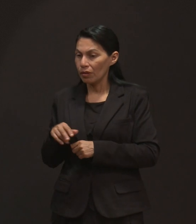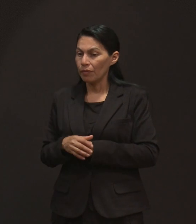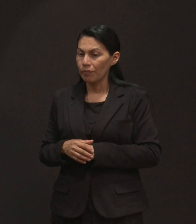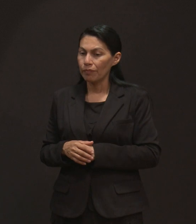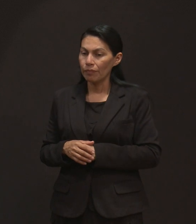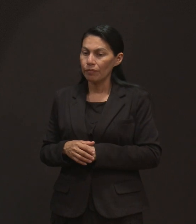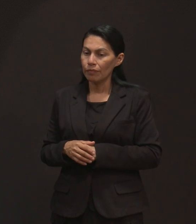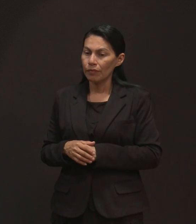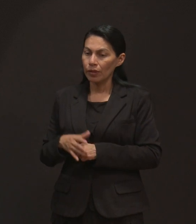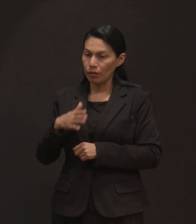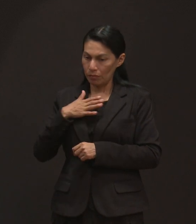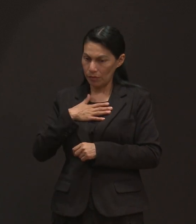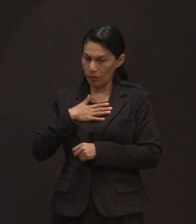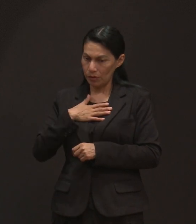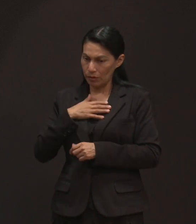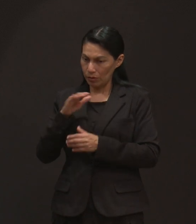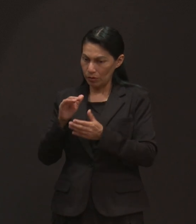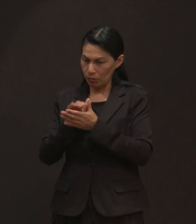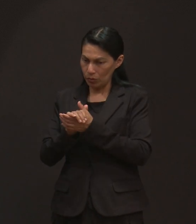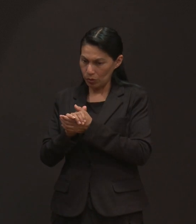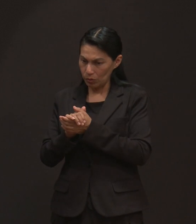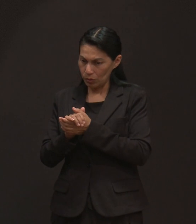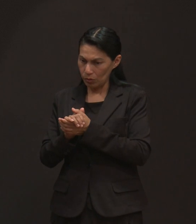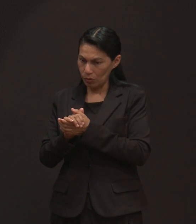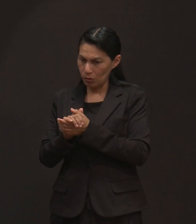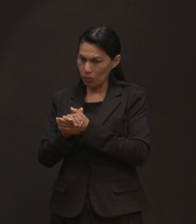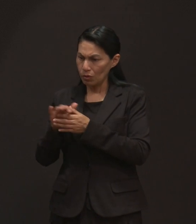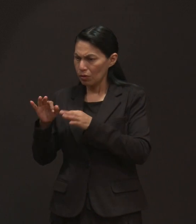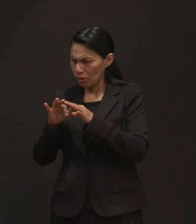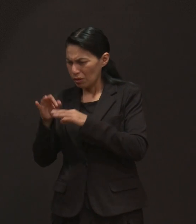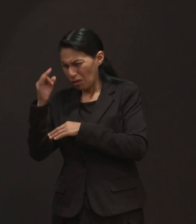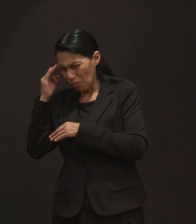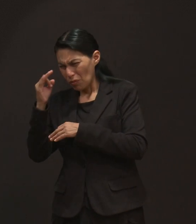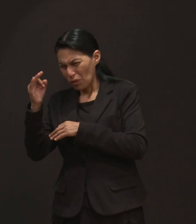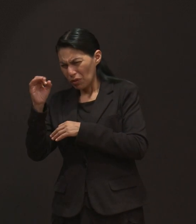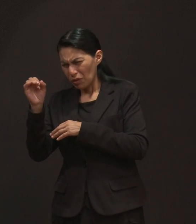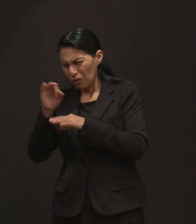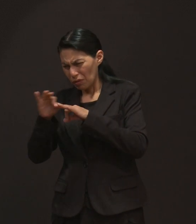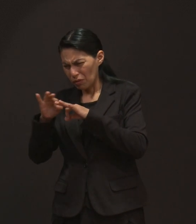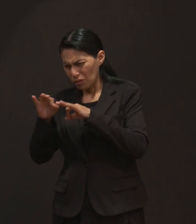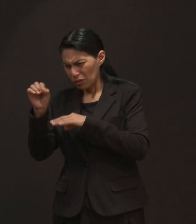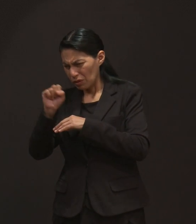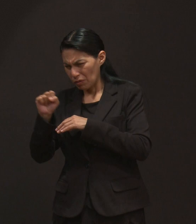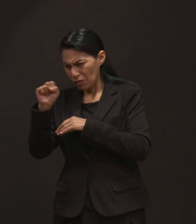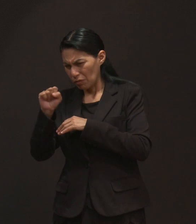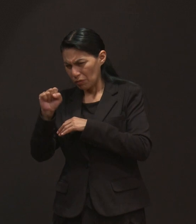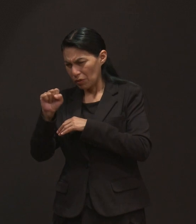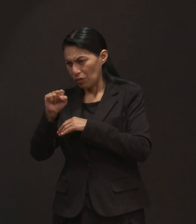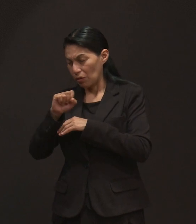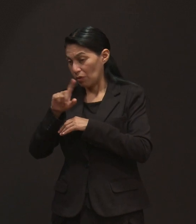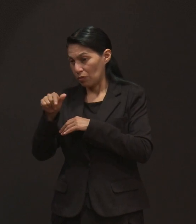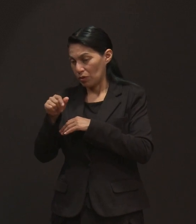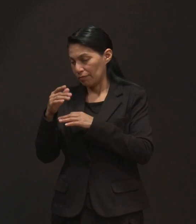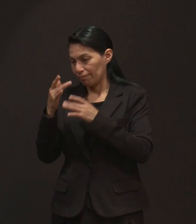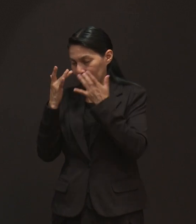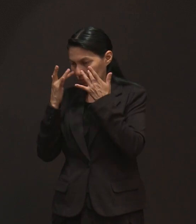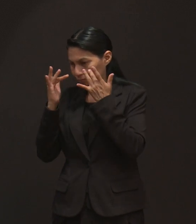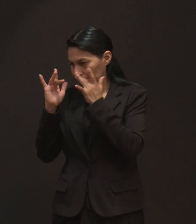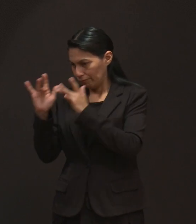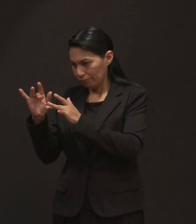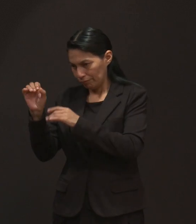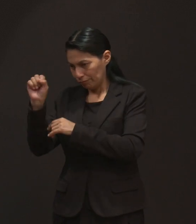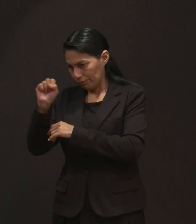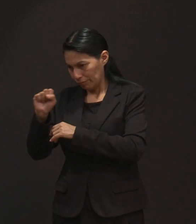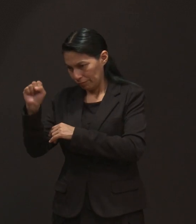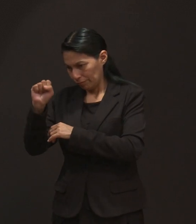de hecho, mi esposo sí, un tiempo sí estuvo trabajando en sábado, uh-huh, pero ya cuando él dijo, pues ya no,